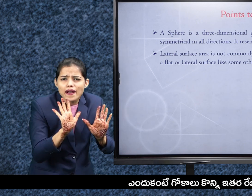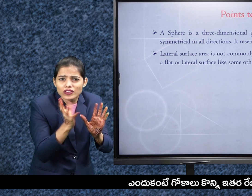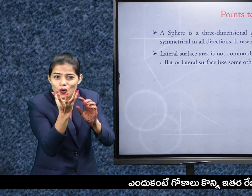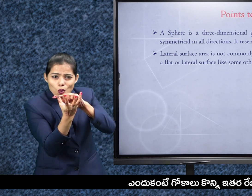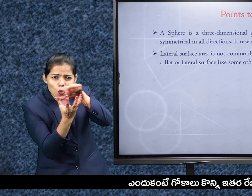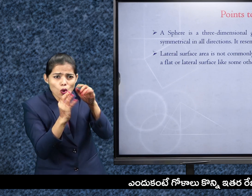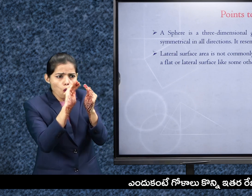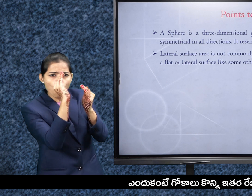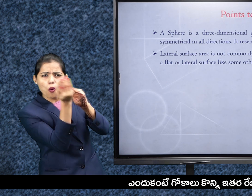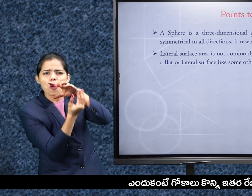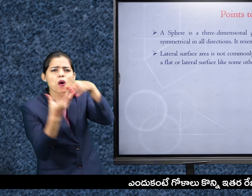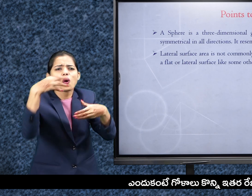ఆకృతులు,